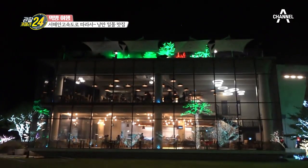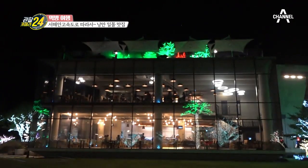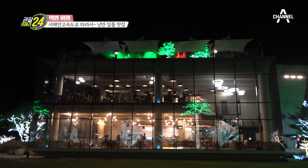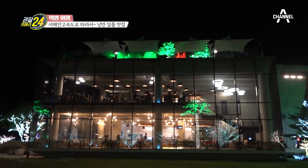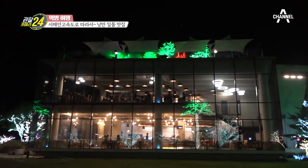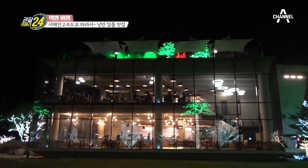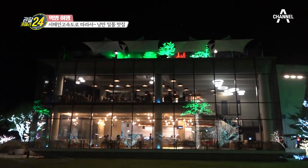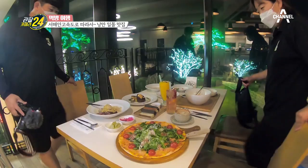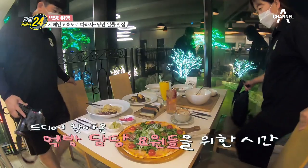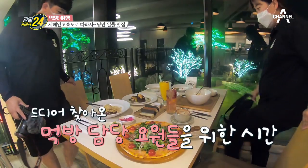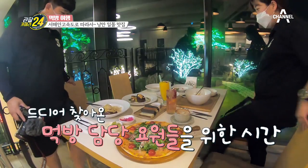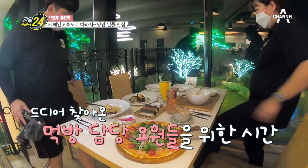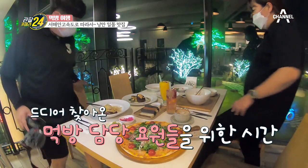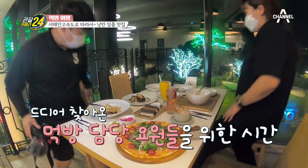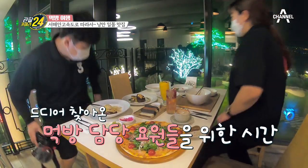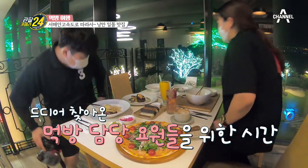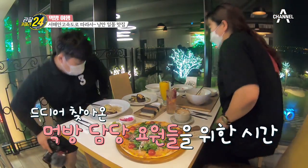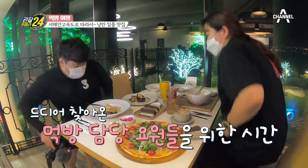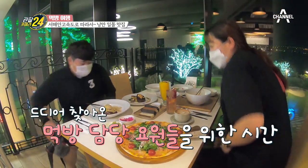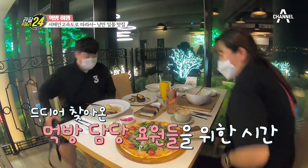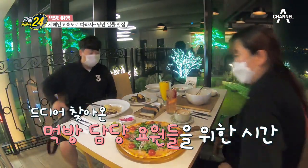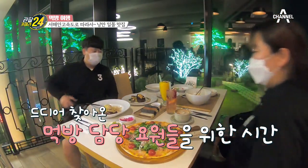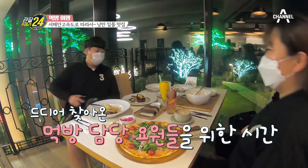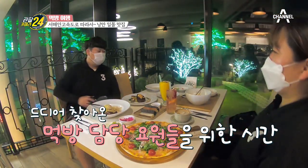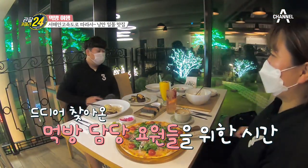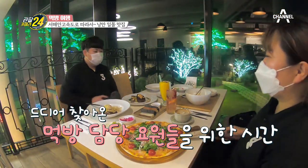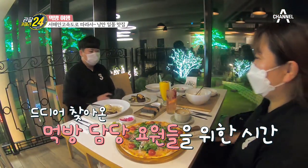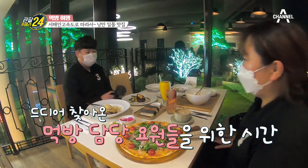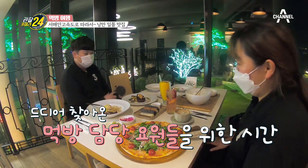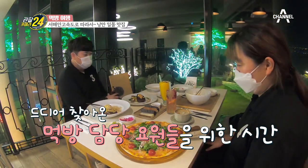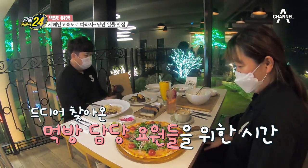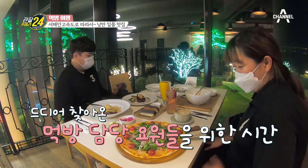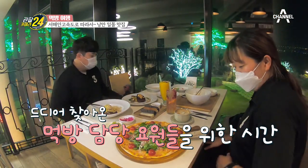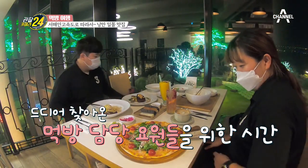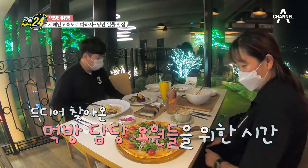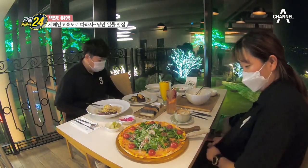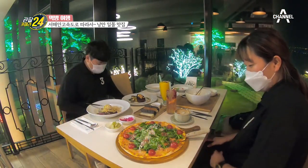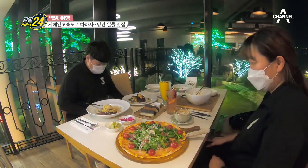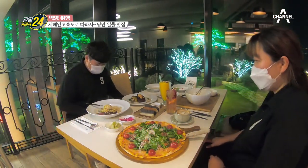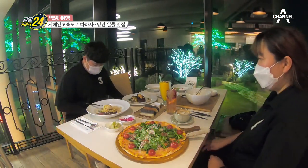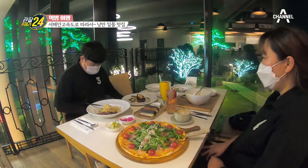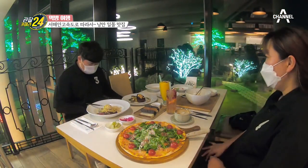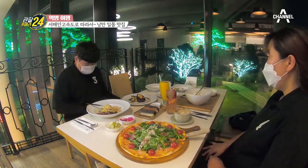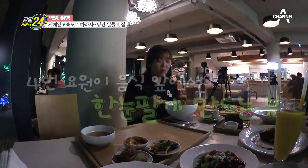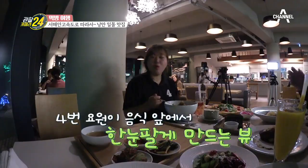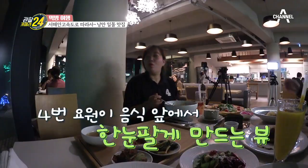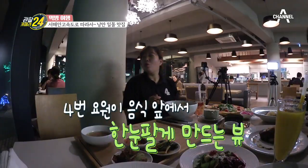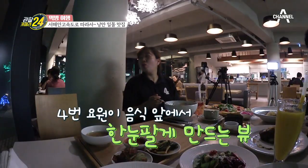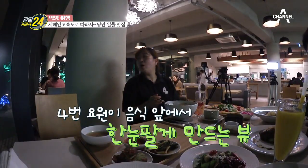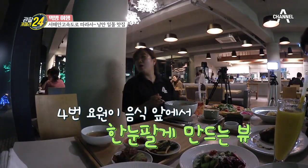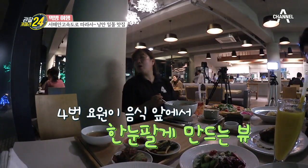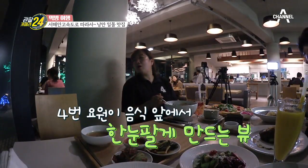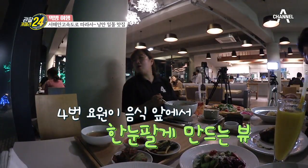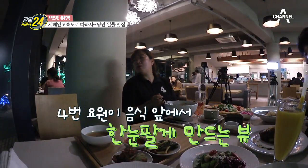시간. 고생 많았던 먹방 요원들을 위한 시간. 어쩐지 근데 저희 센치해 보인다